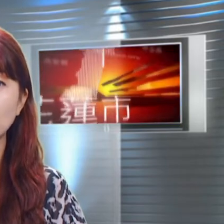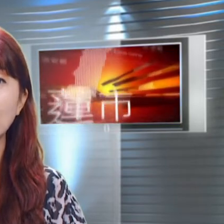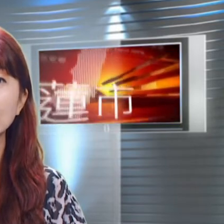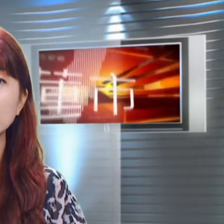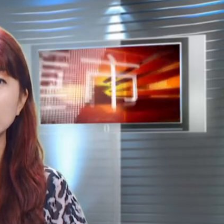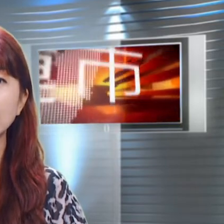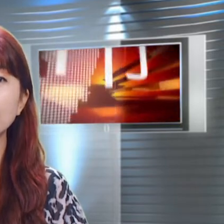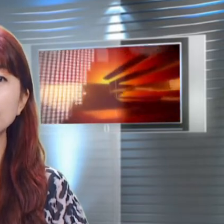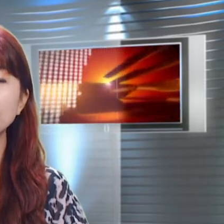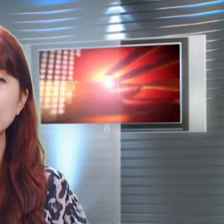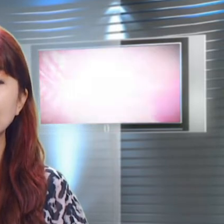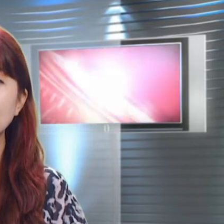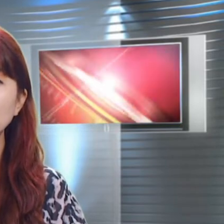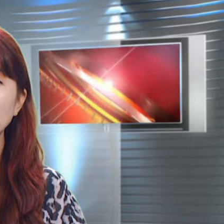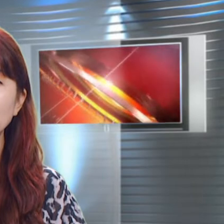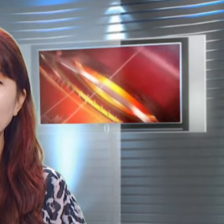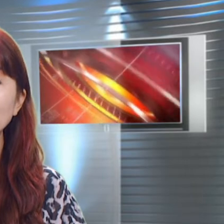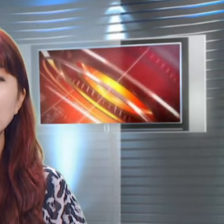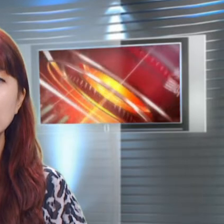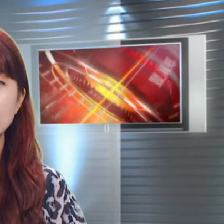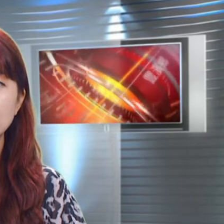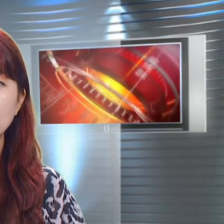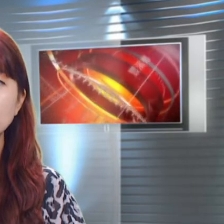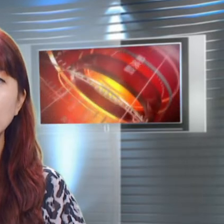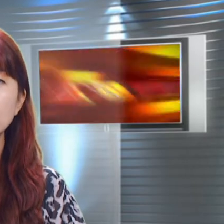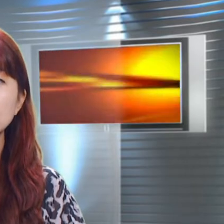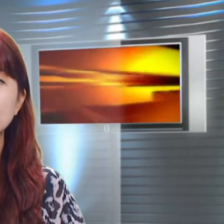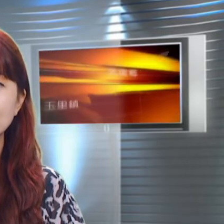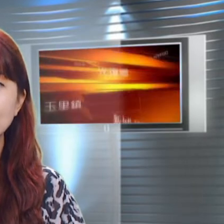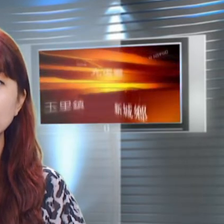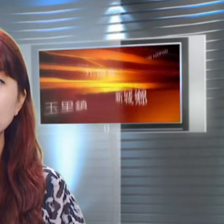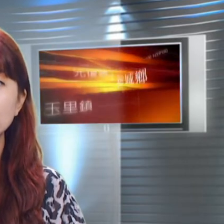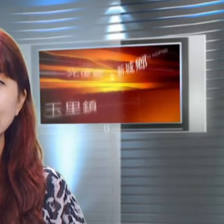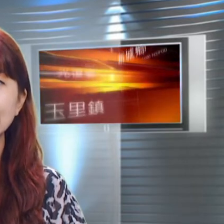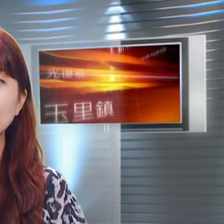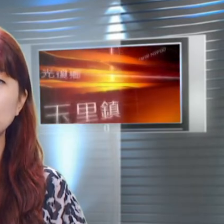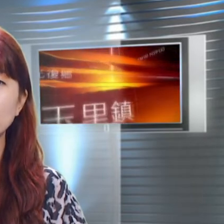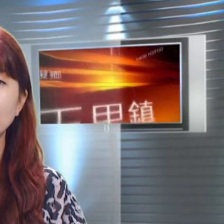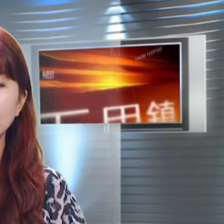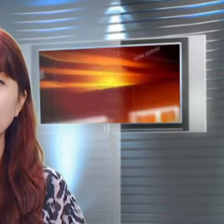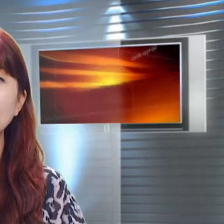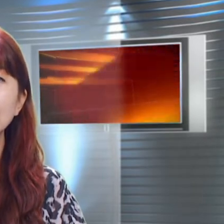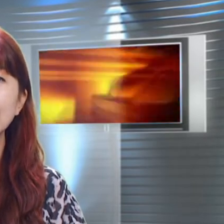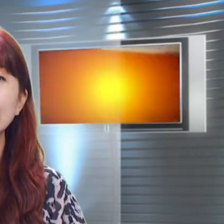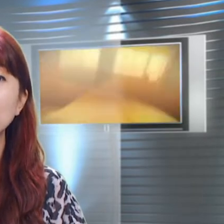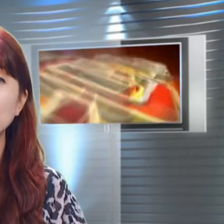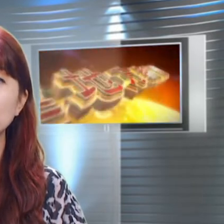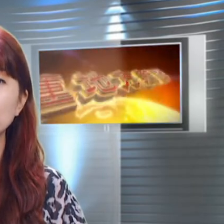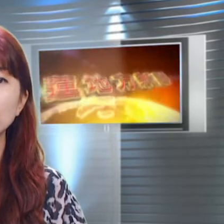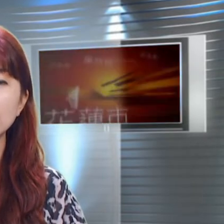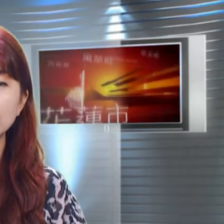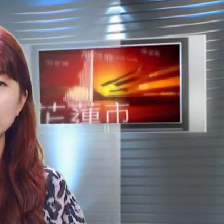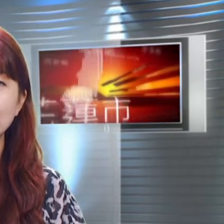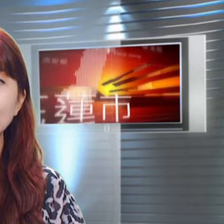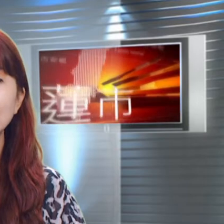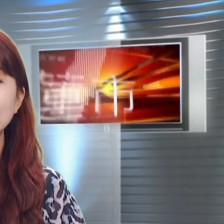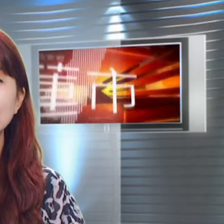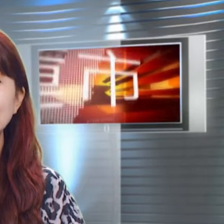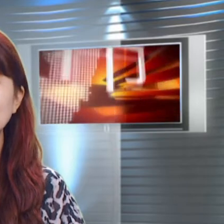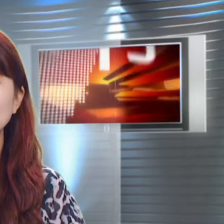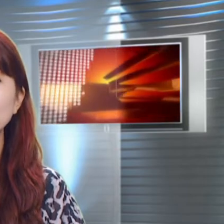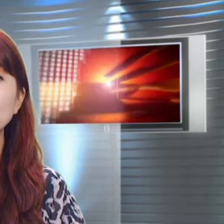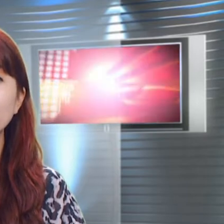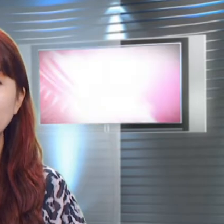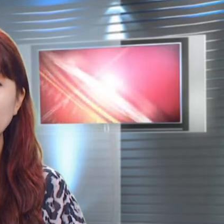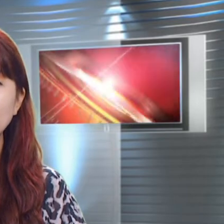期呢，花莲县内高中以下含幼儿园23号到27号是暂停实体课，改采远距教学，而家